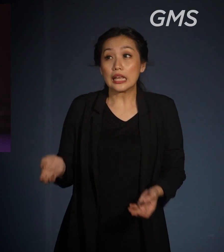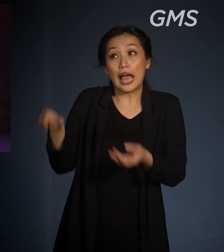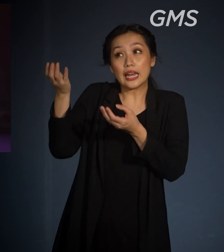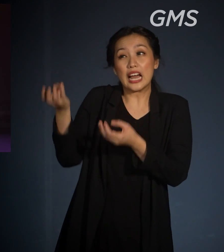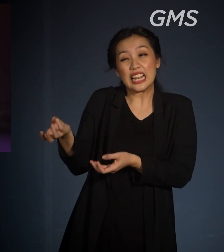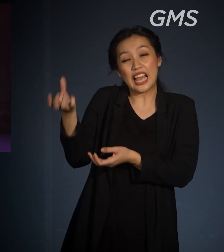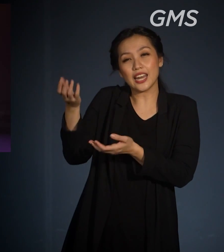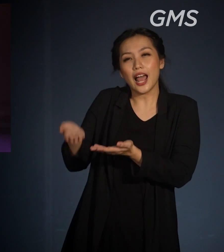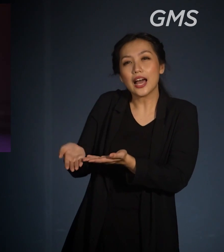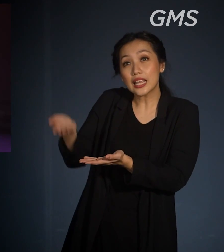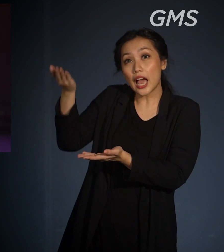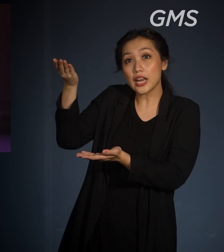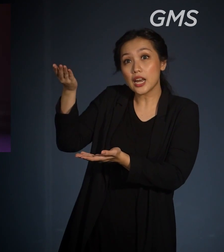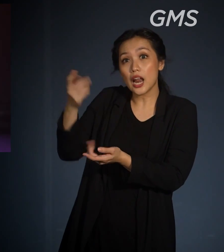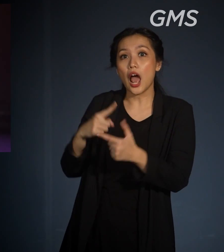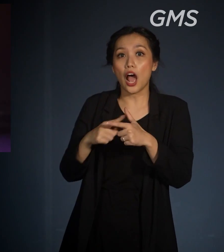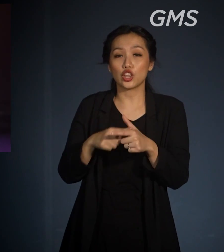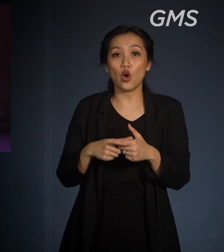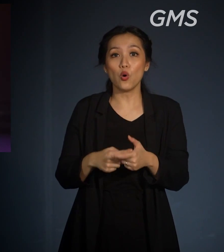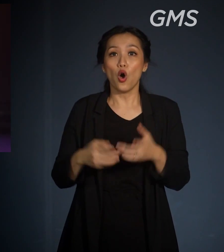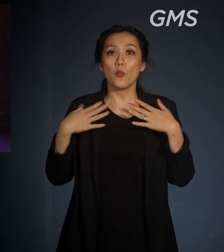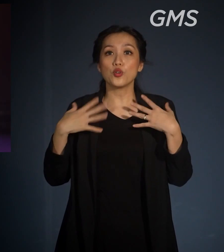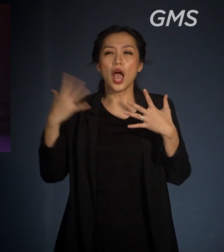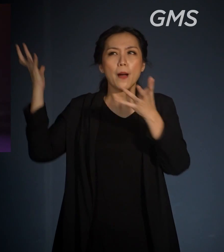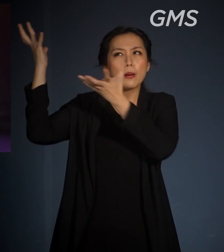Atau kita ini punya bobot?